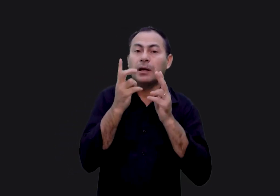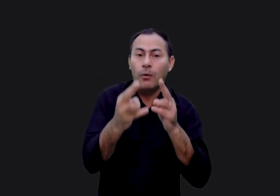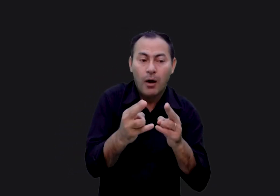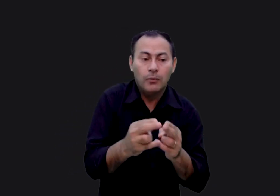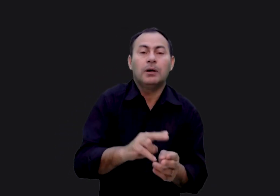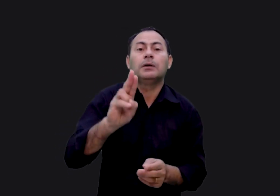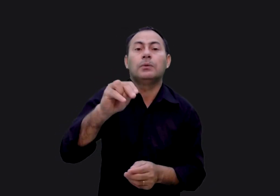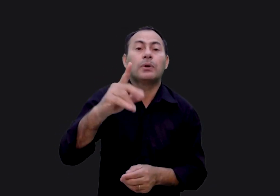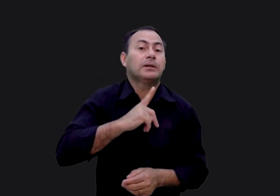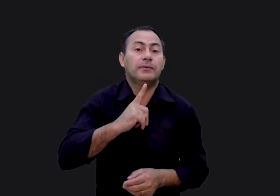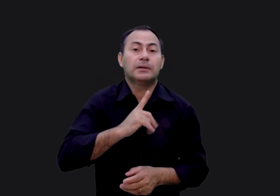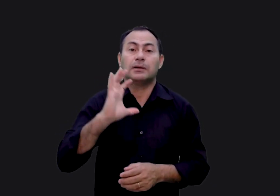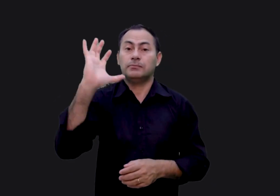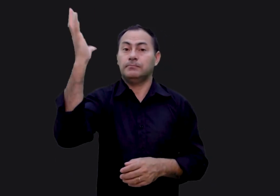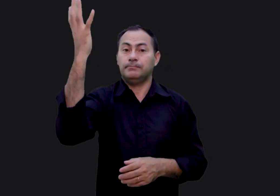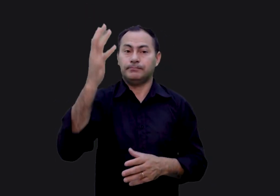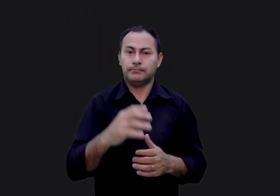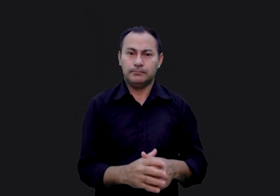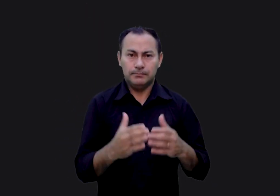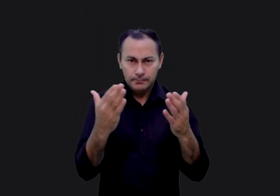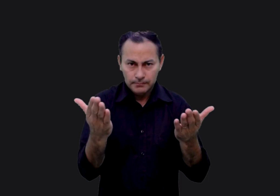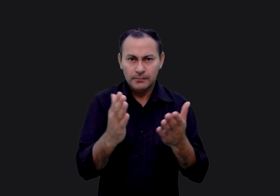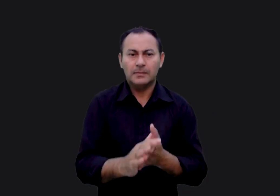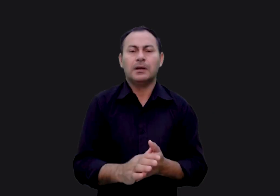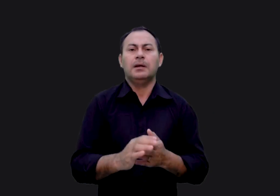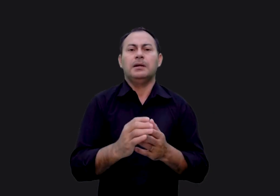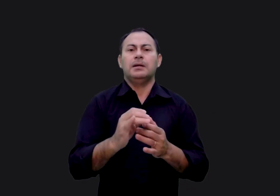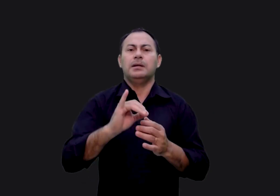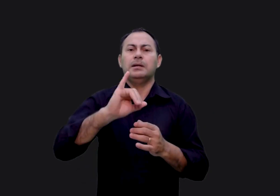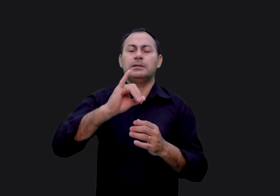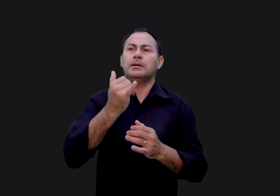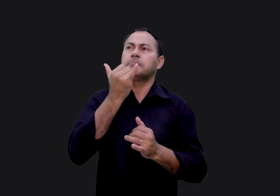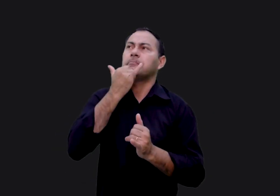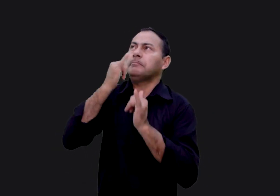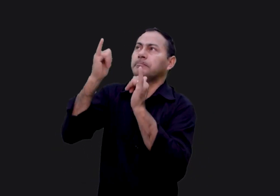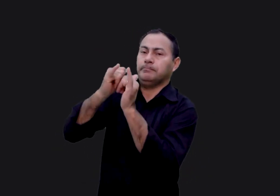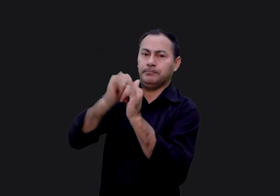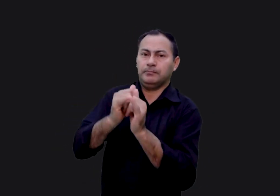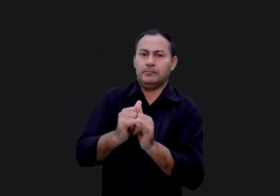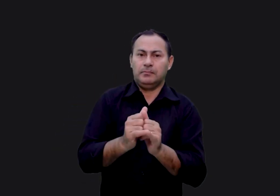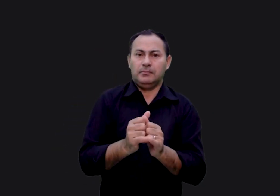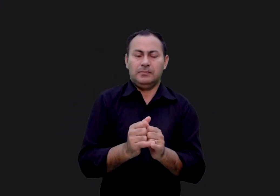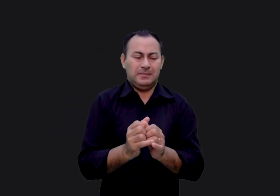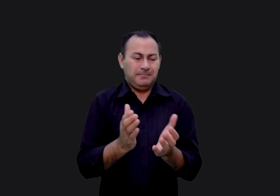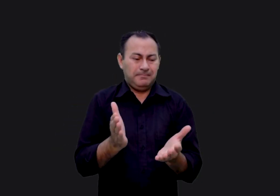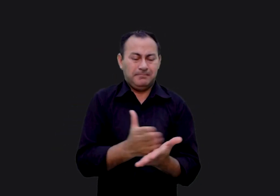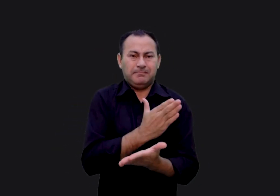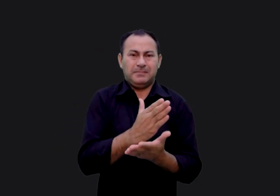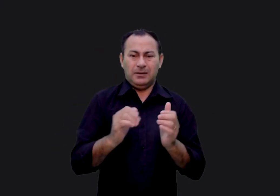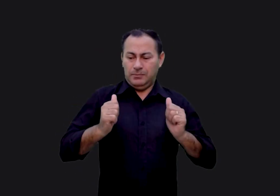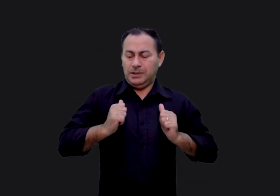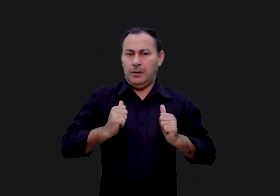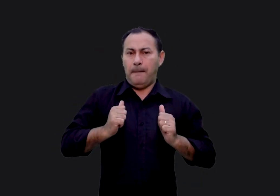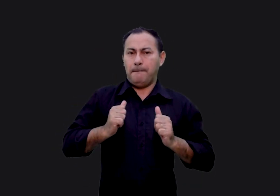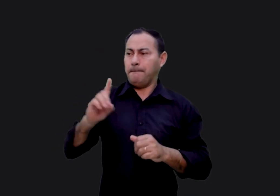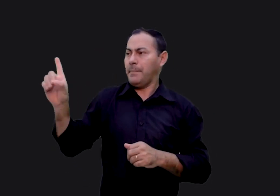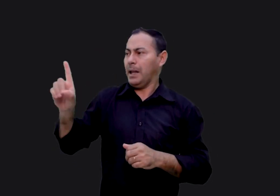como se ele nunca tivesse acontecido. Isso é justificação. A omissão do pecado de Davi nos livros de